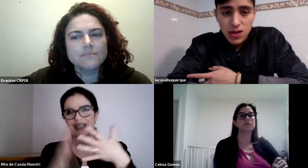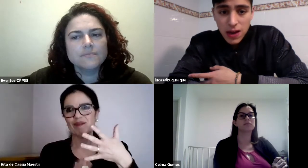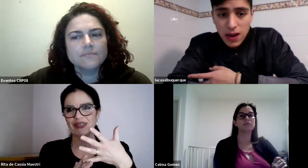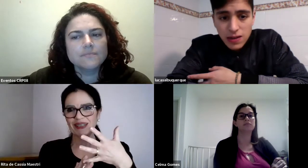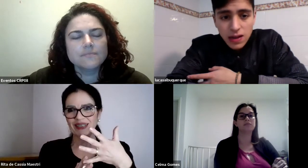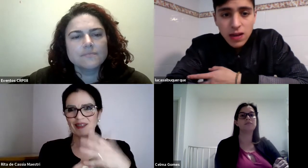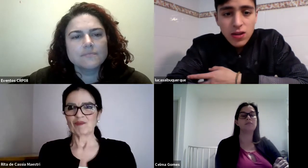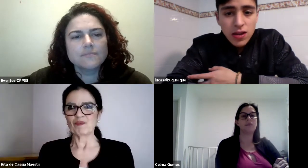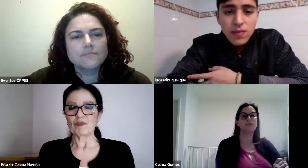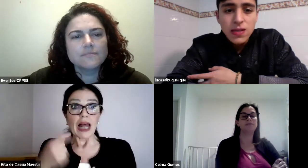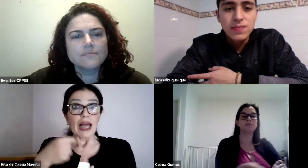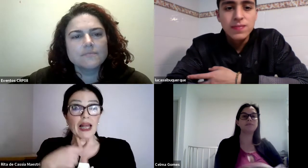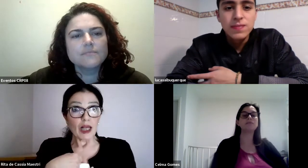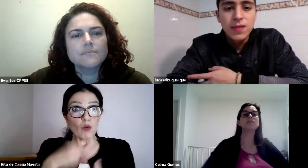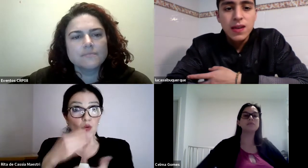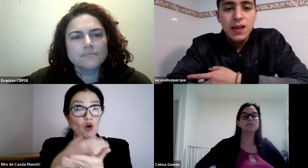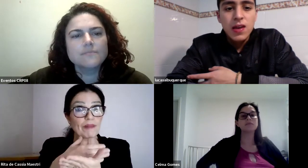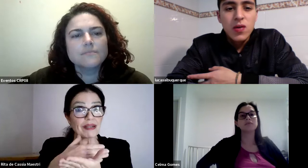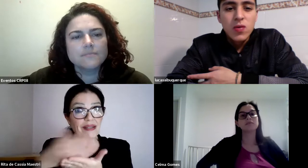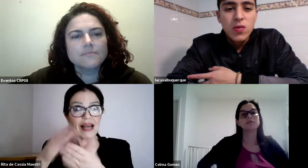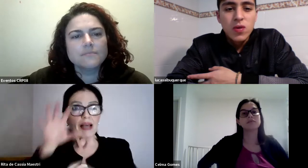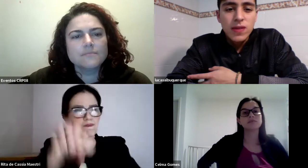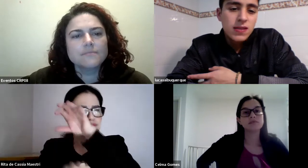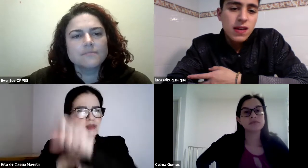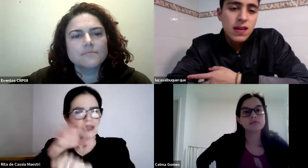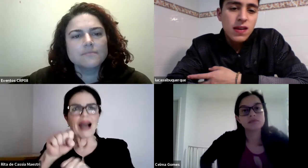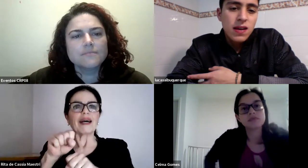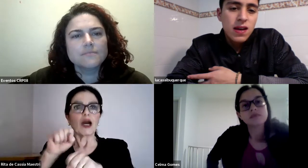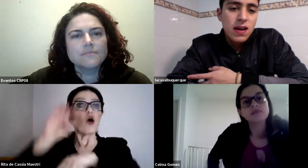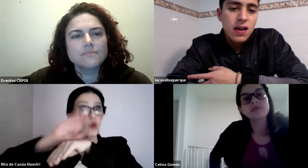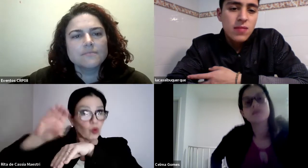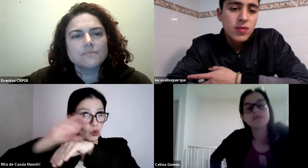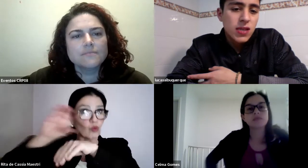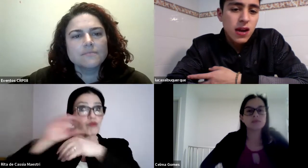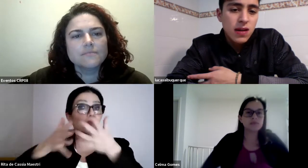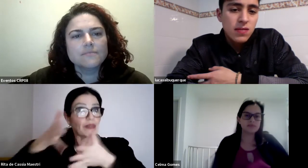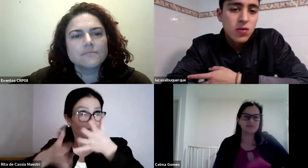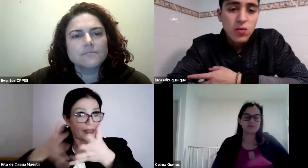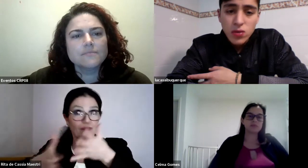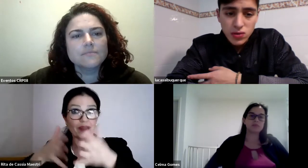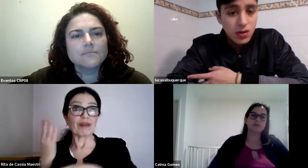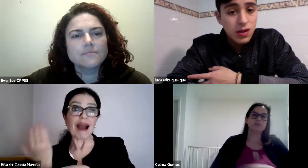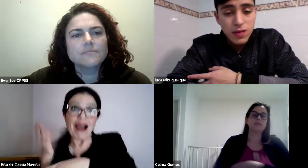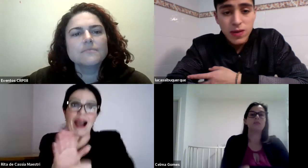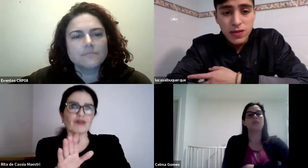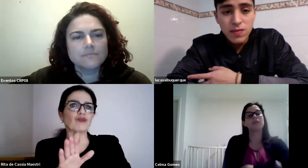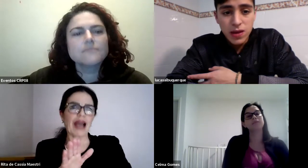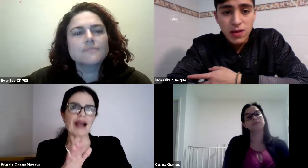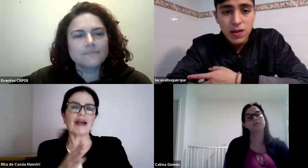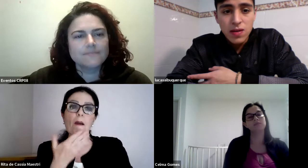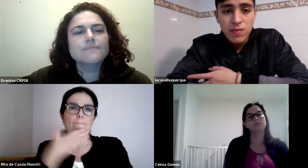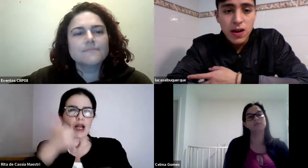a chegada da Lei de Libras, eu comecei a buscar cursos de Libras